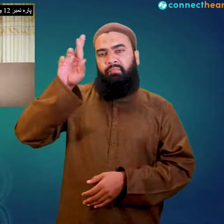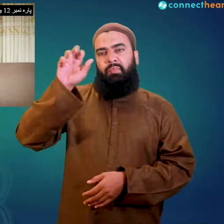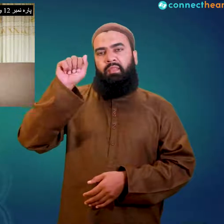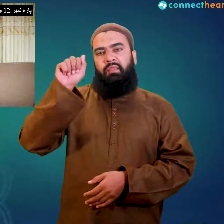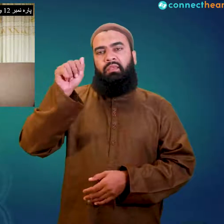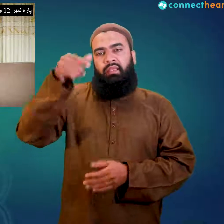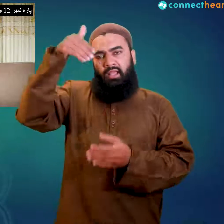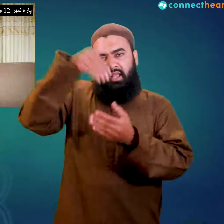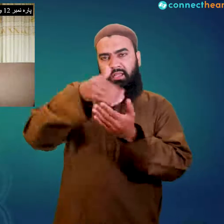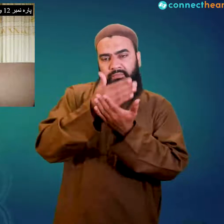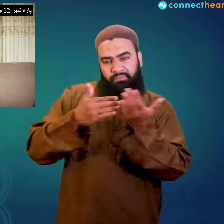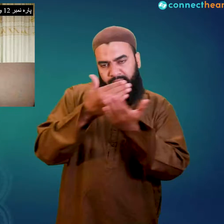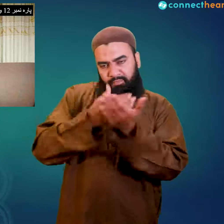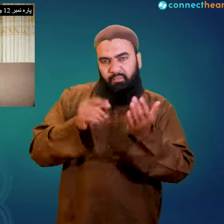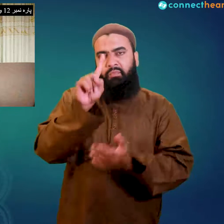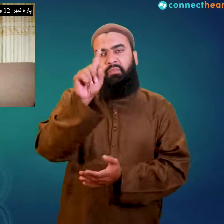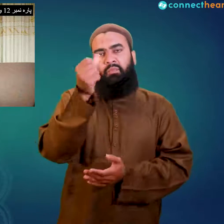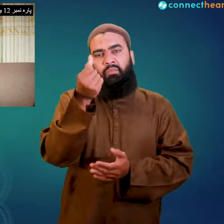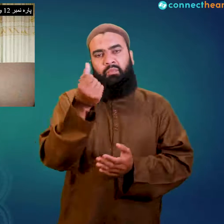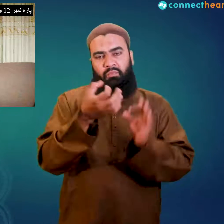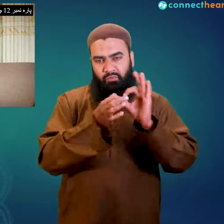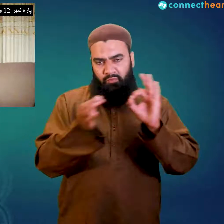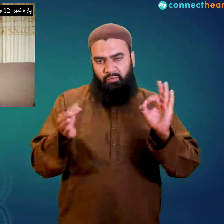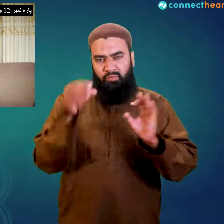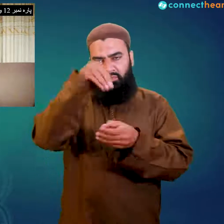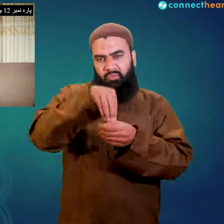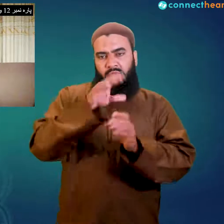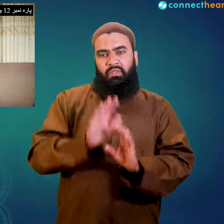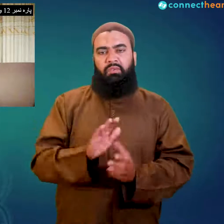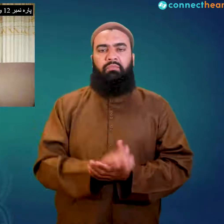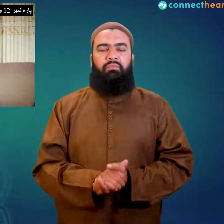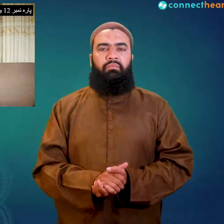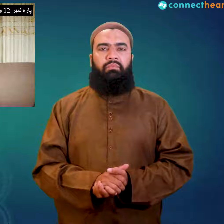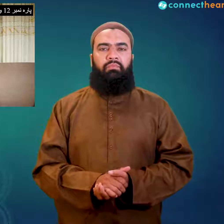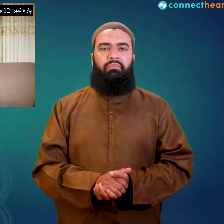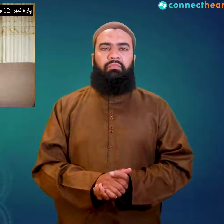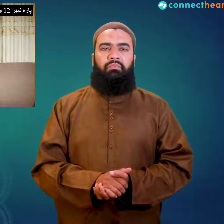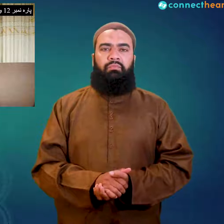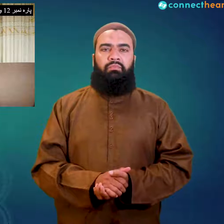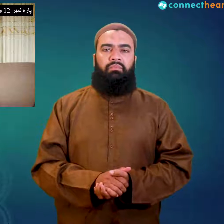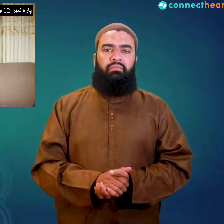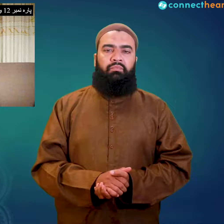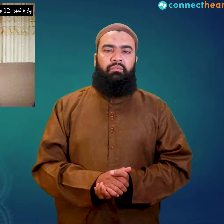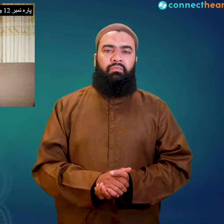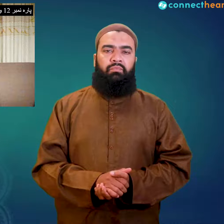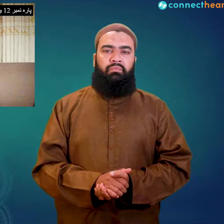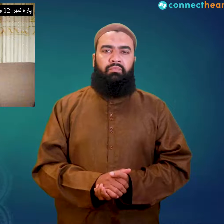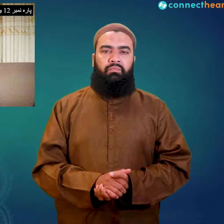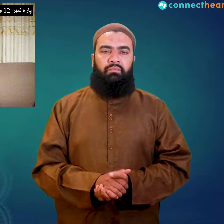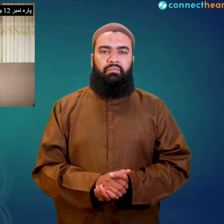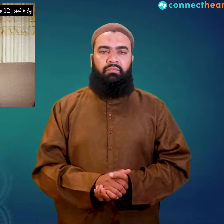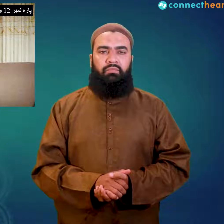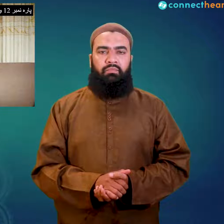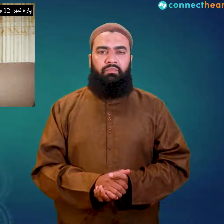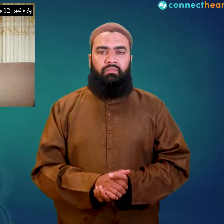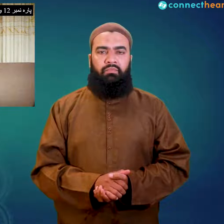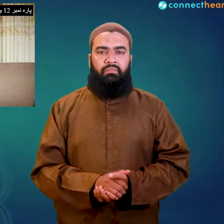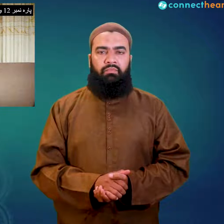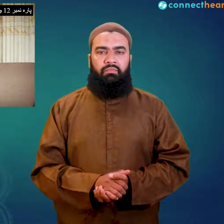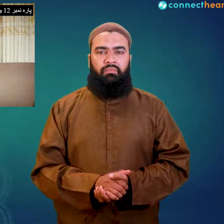کی ابتدا ہو رہی ہے۔ رکوع نمبر 1، آیت نمبر 6، وَمَا